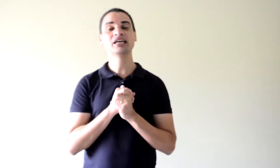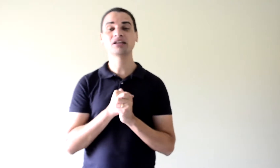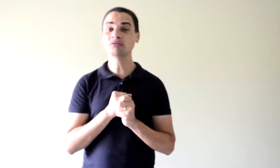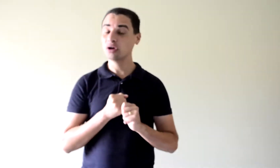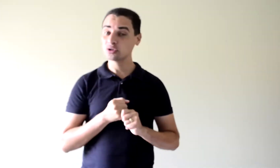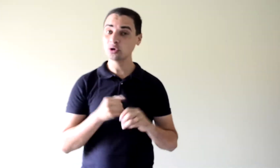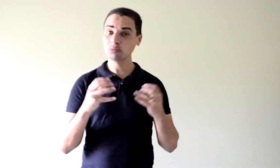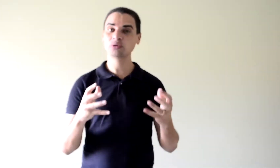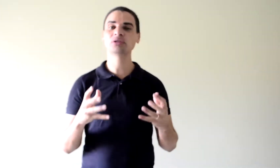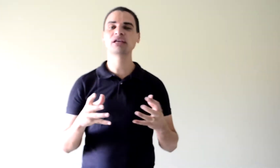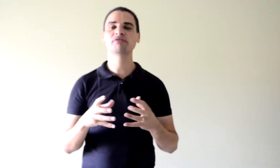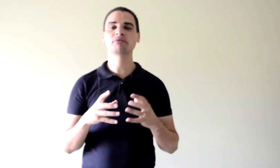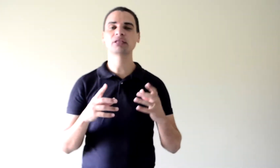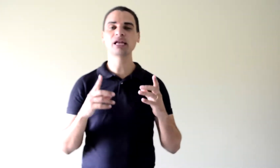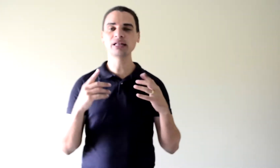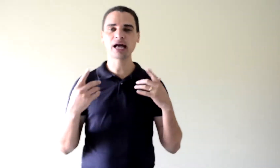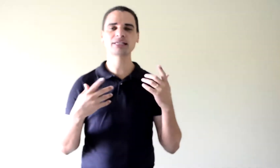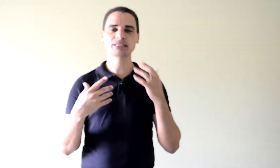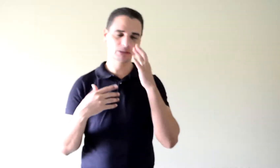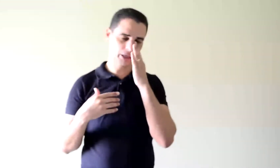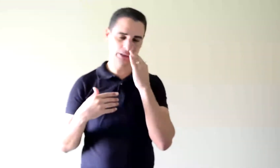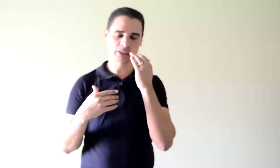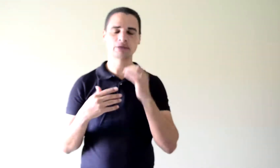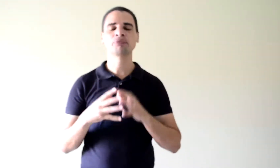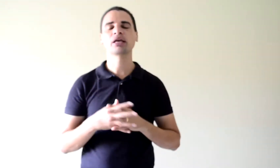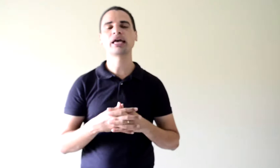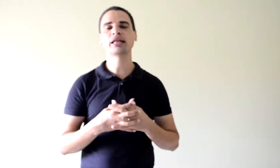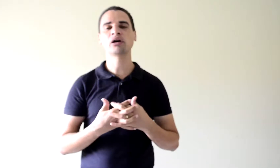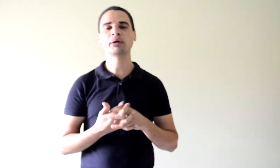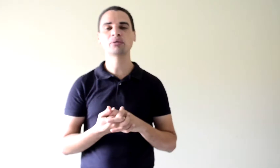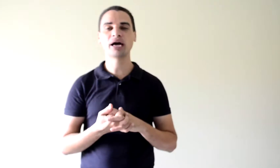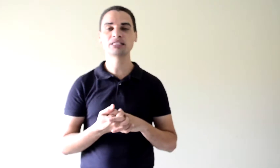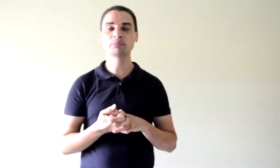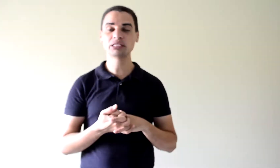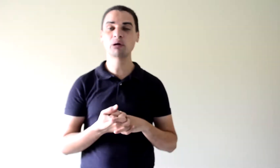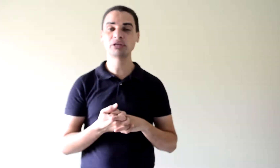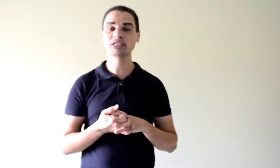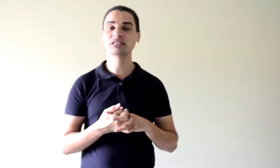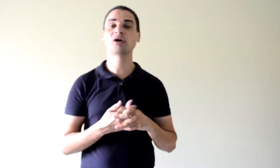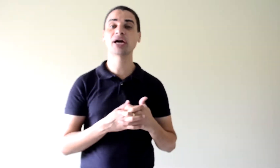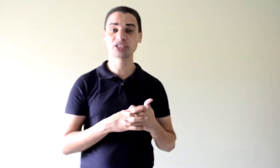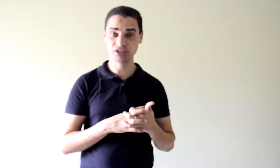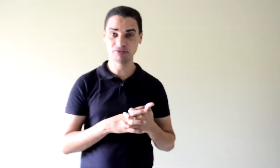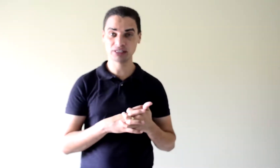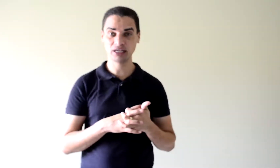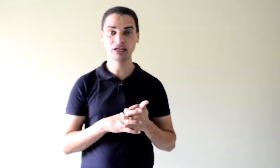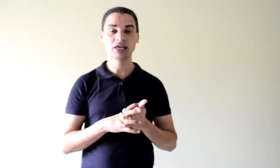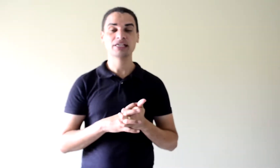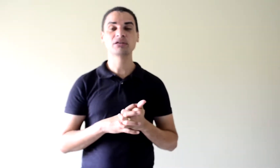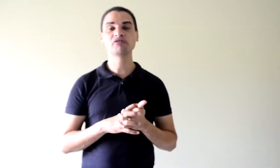Então, todo mundo tem que treinar essas expressões não manuais e principalmente as interrogativas, né? Se eu